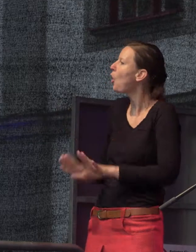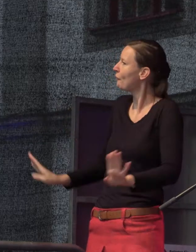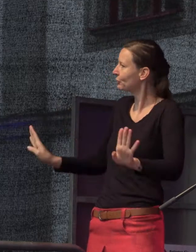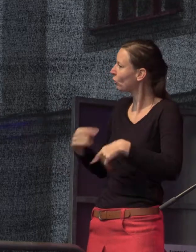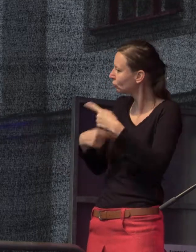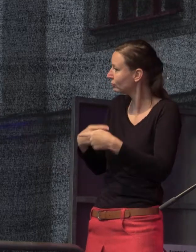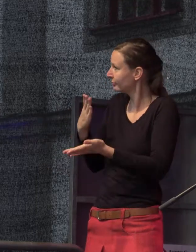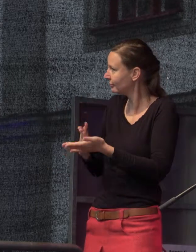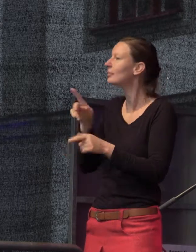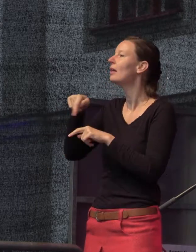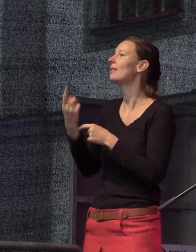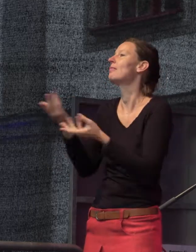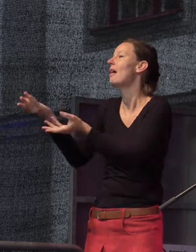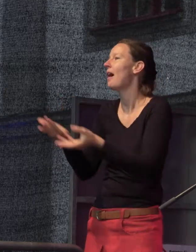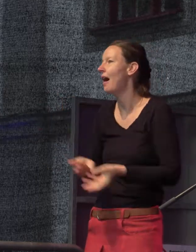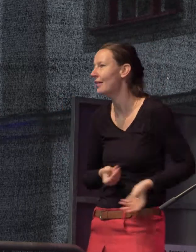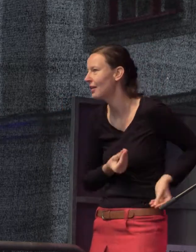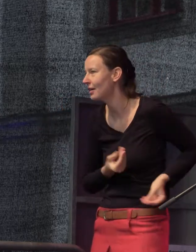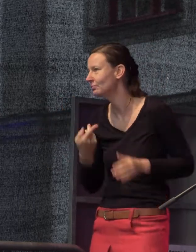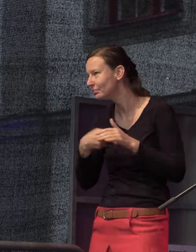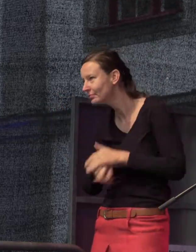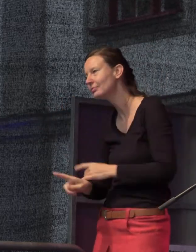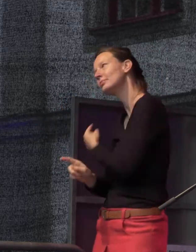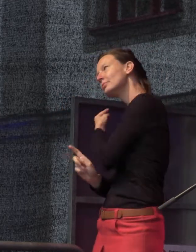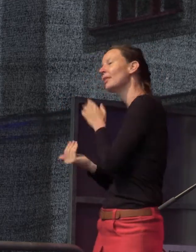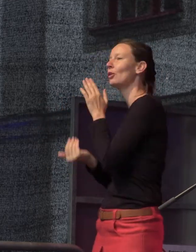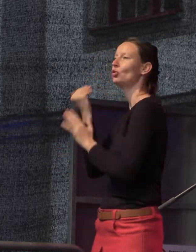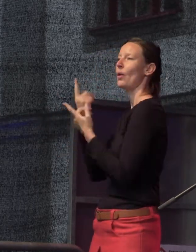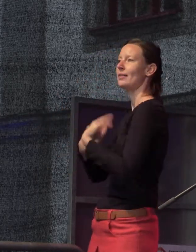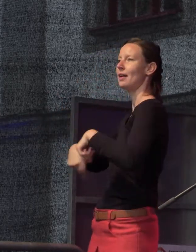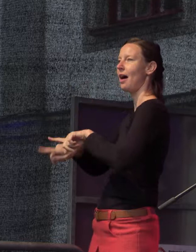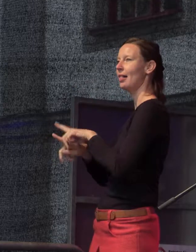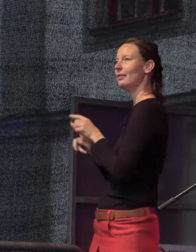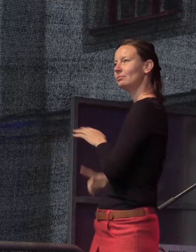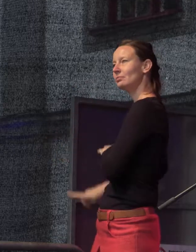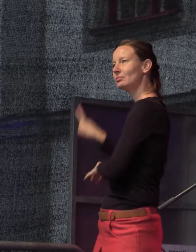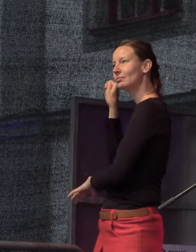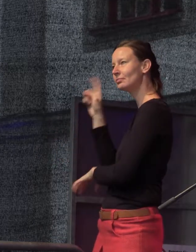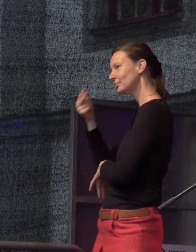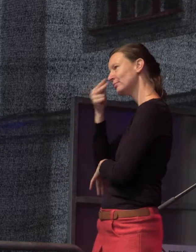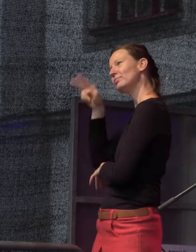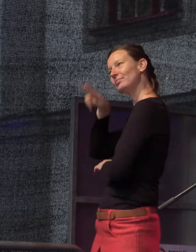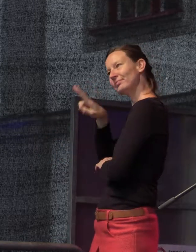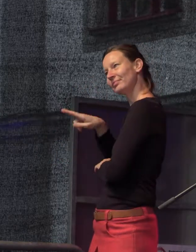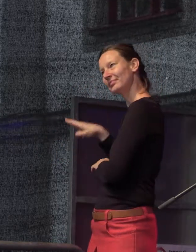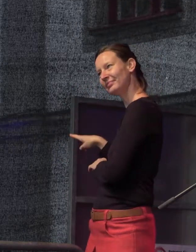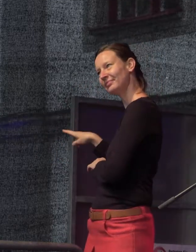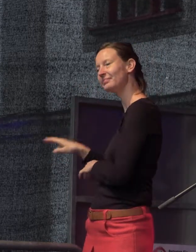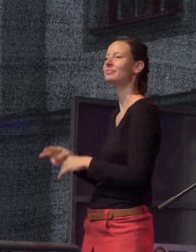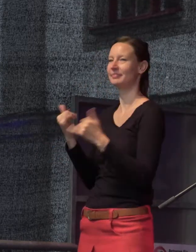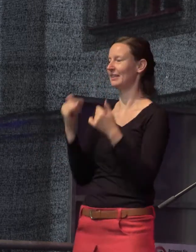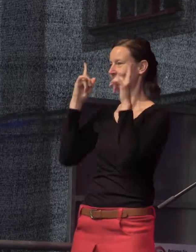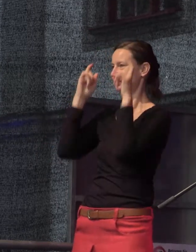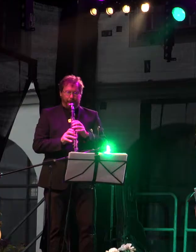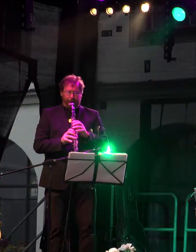einladen einen blick in den neuen ausstellungsraum zu werfen jetzt starten wir ganz herzlichen